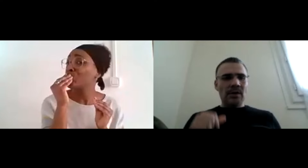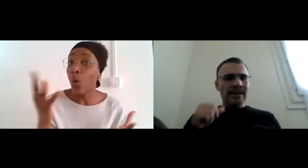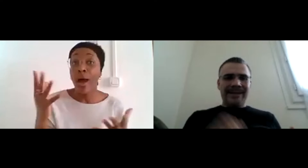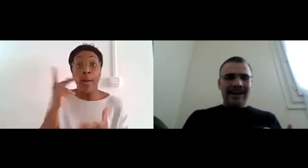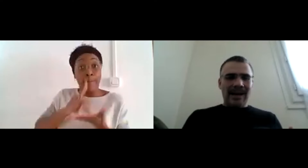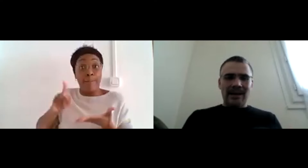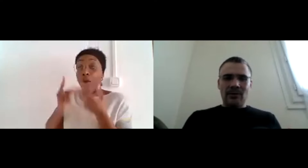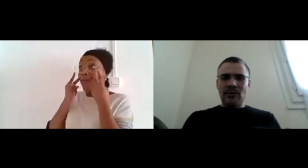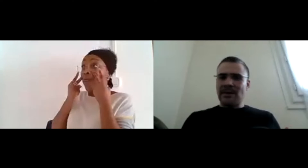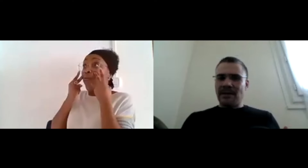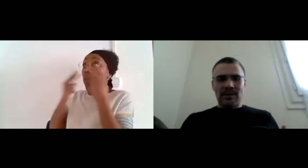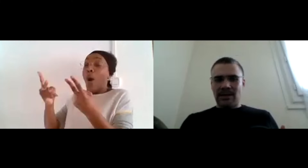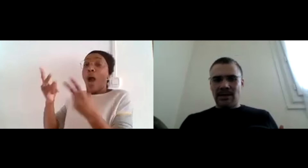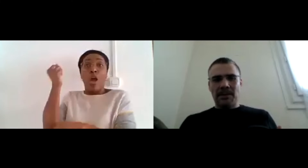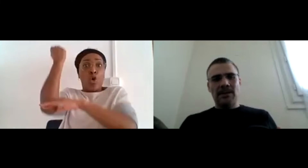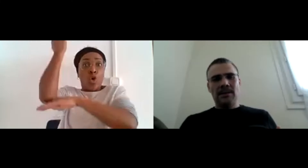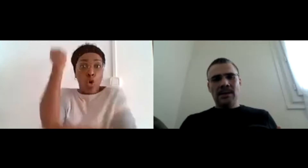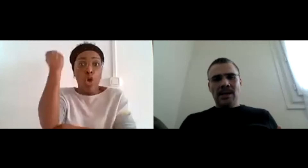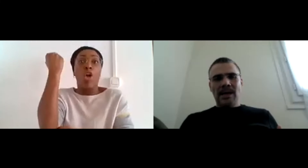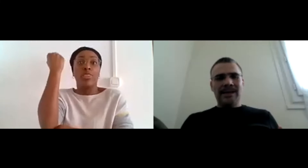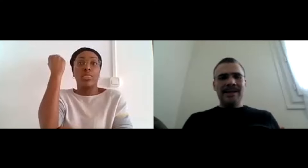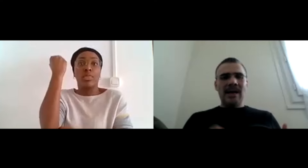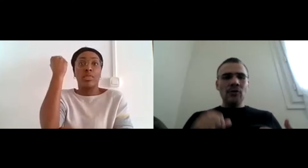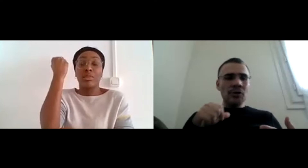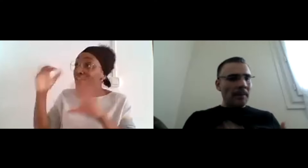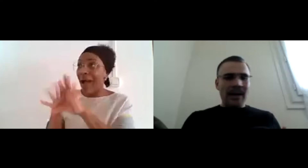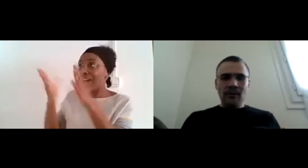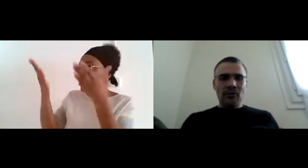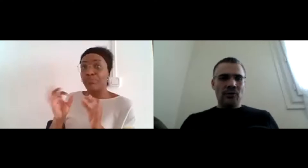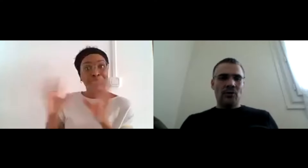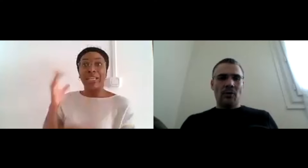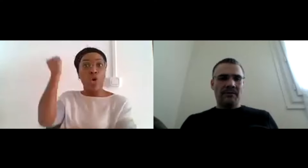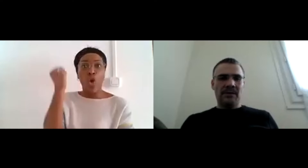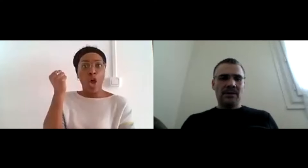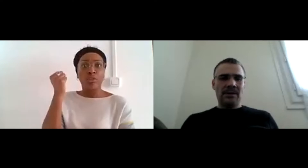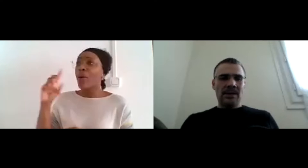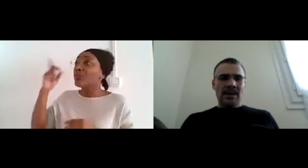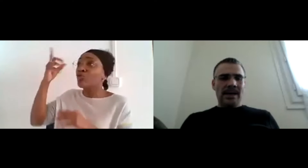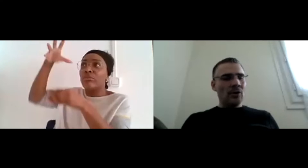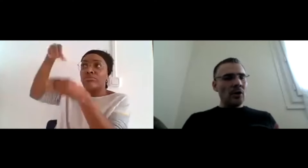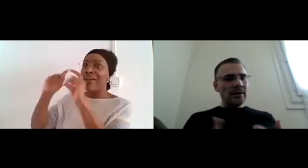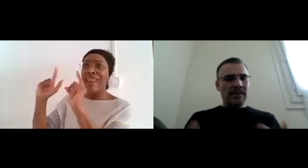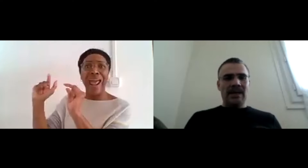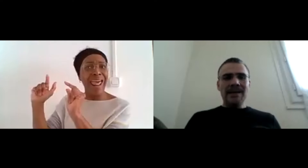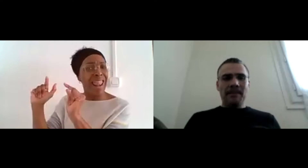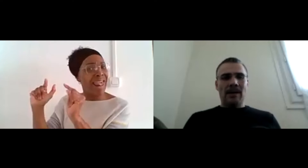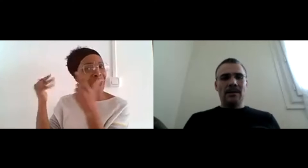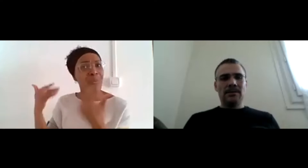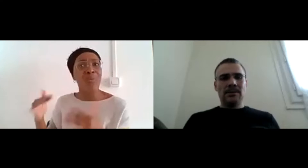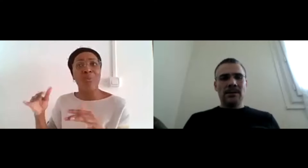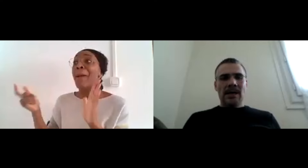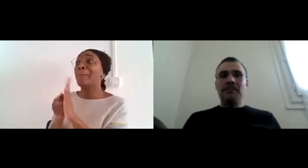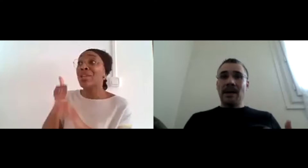quand ils déclarent quelque chose, ça vient du Saint-Esprit, qu'il y a une empreinte de Dieu sur leur vie, et que quand bien, ils